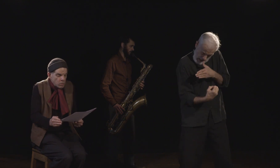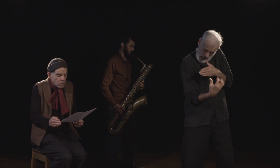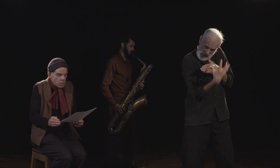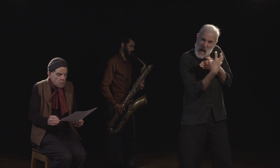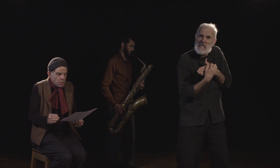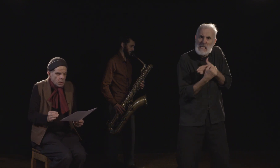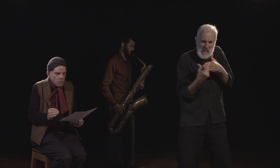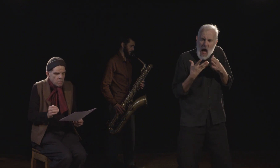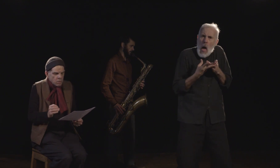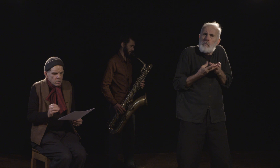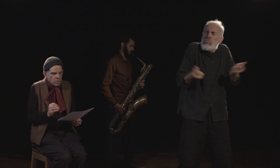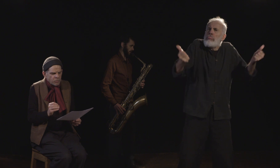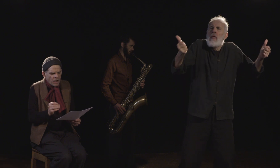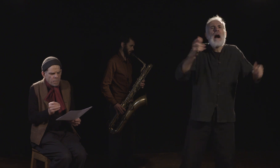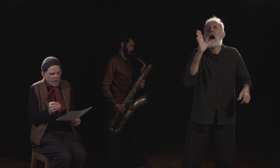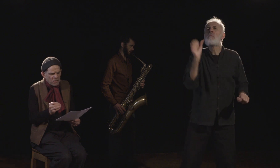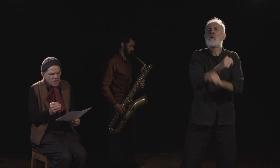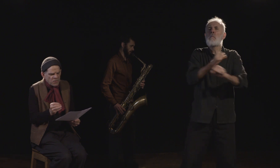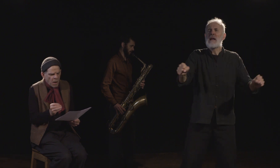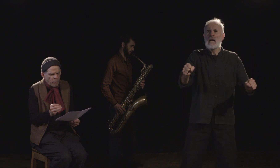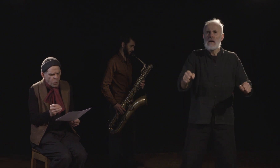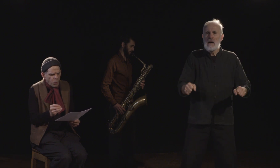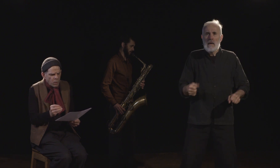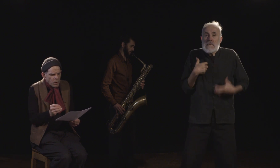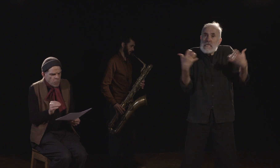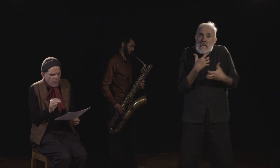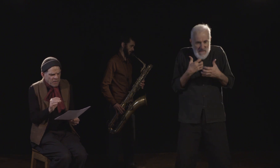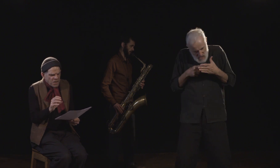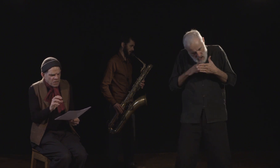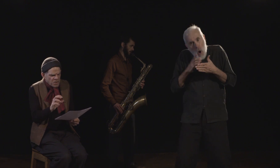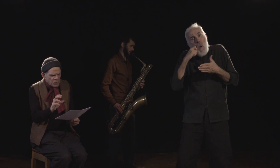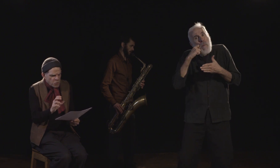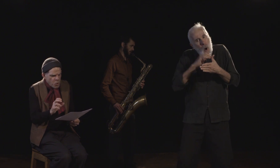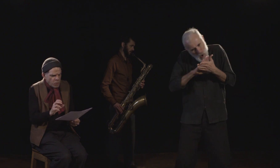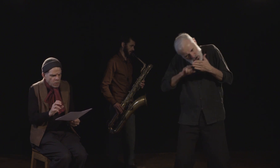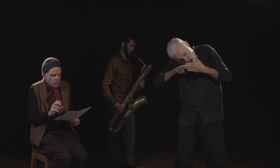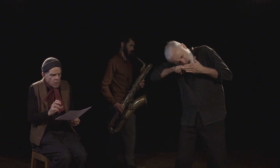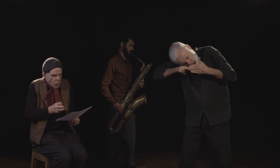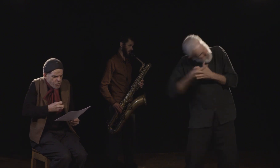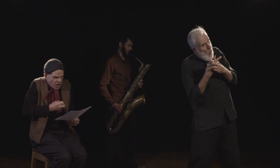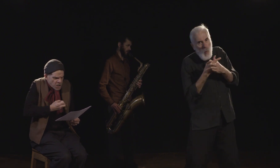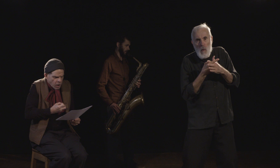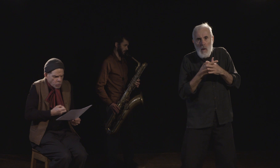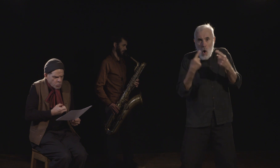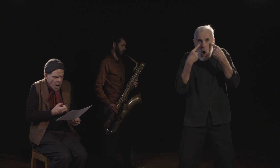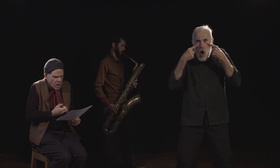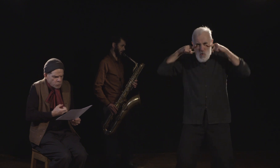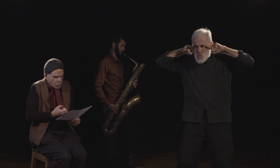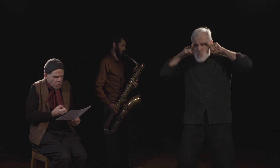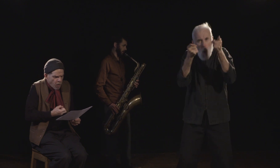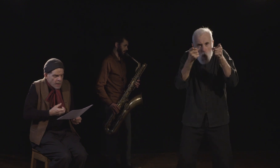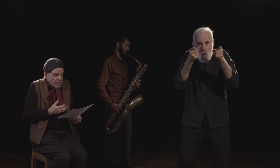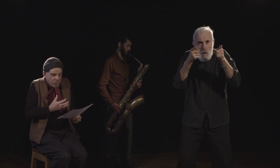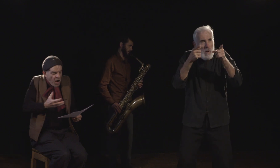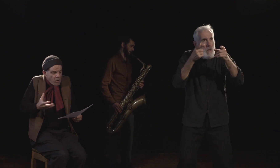bout. On voudrait percer sa peau ou percer ses yeux, ouvrir le noir